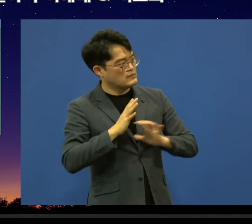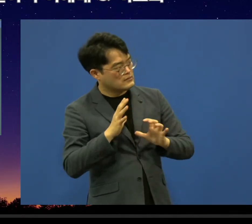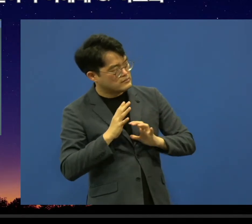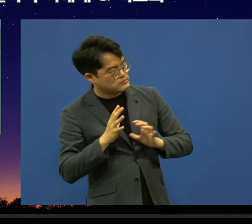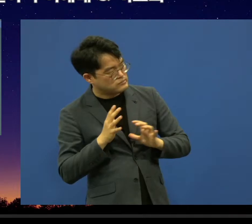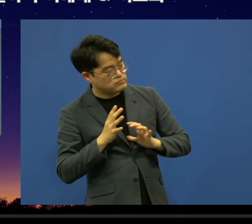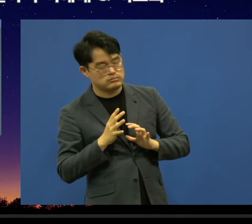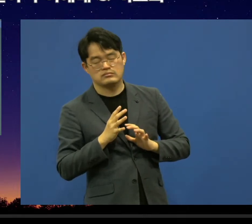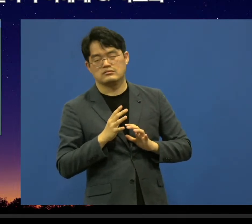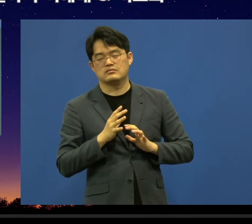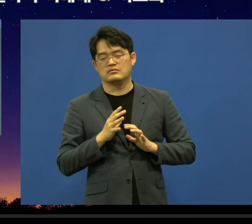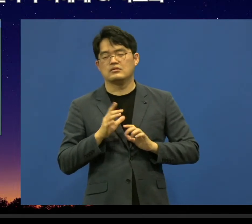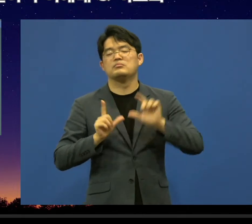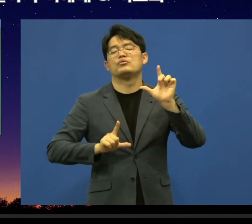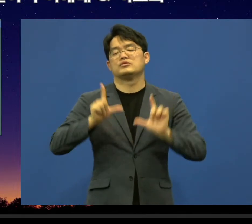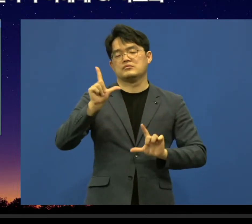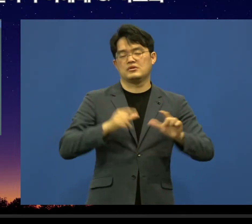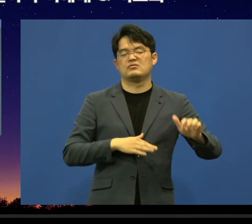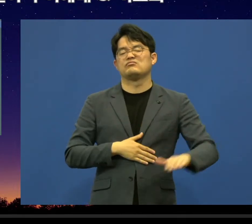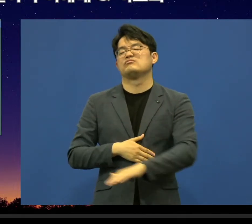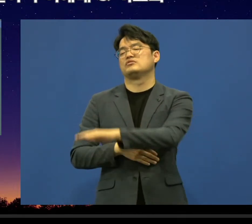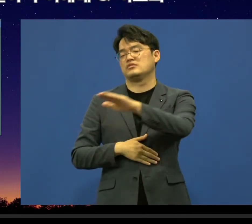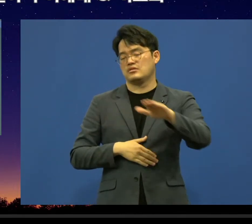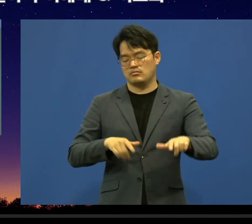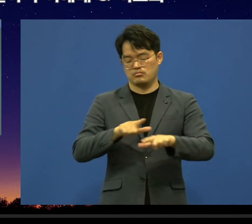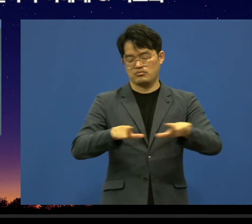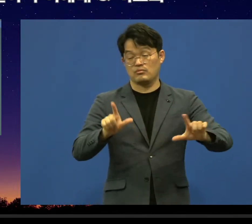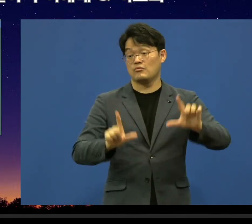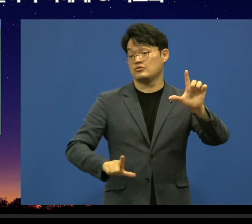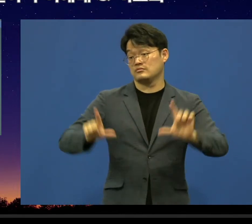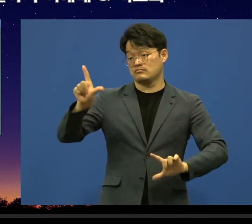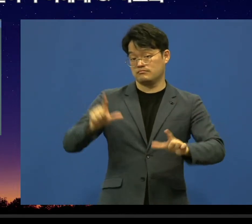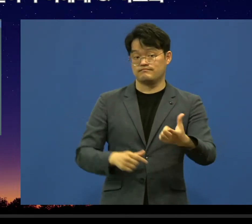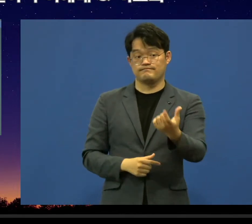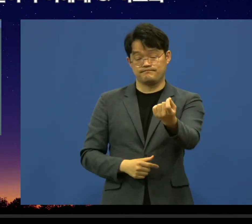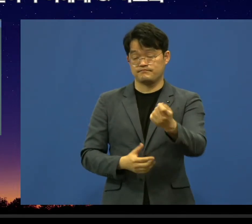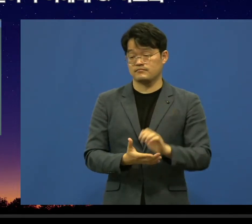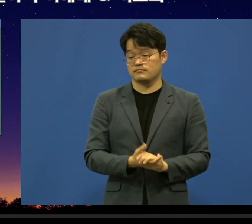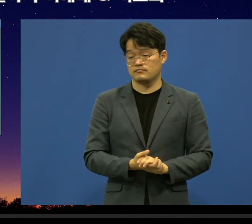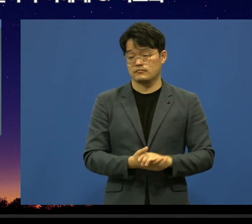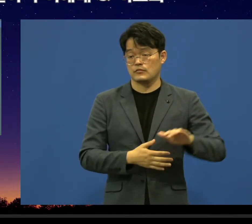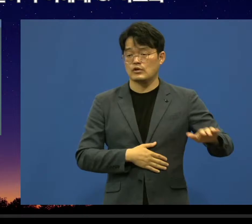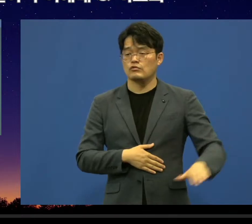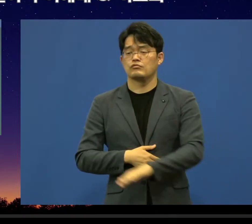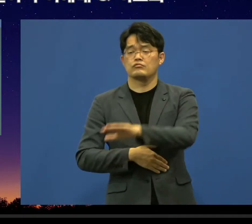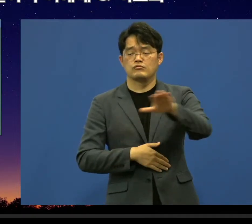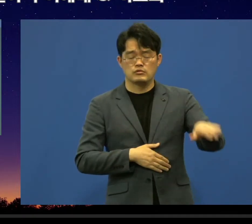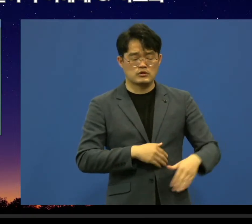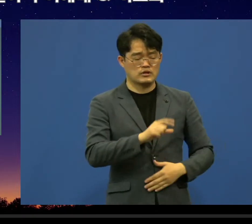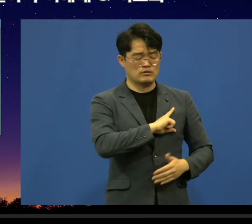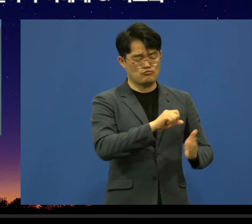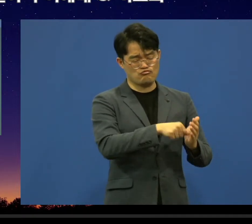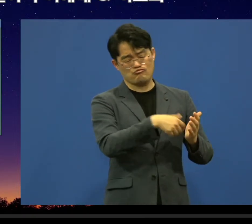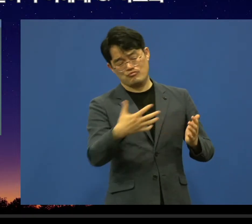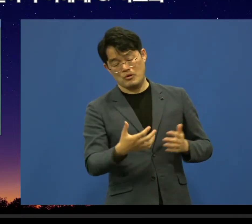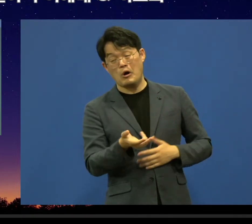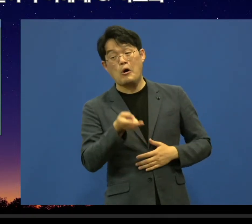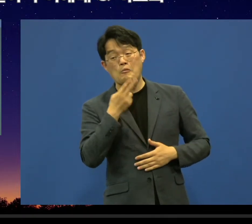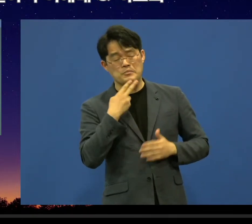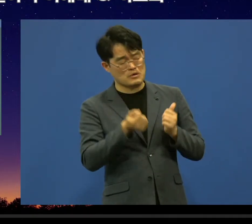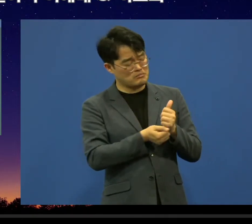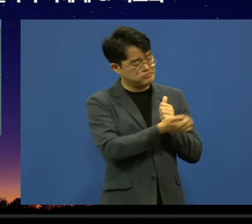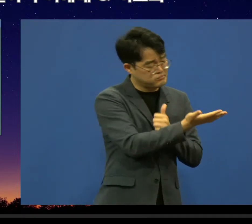이게 팩트예요. 네, 그렇습니다. 우리는 이름 없는 자로 살아가기도 해요. 영향력 없는